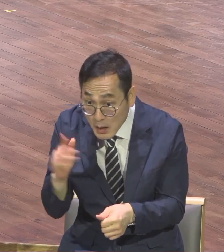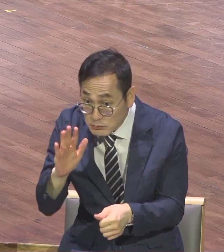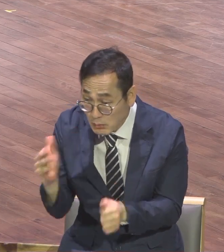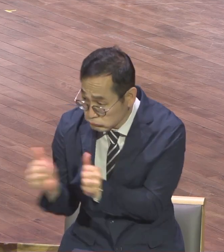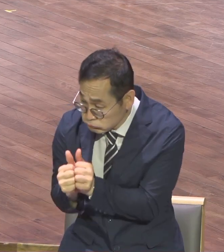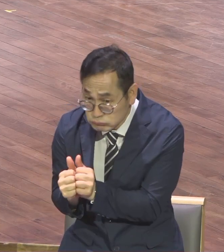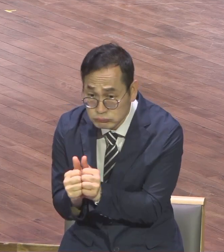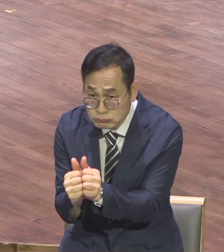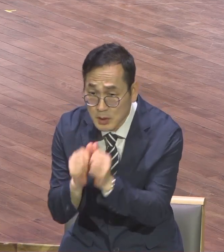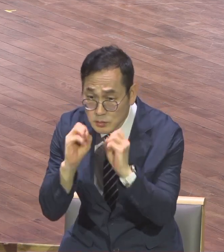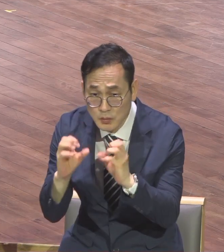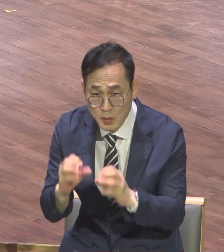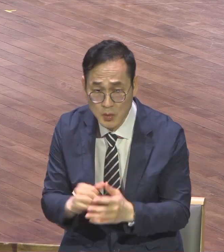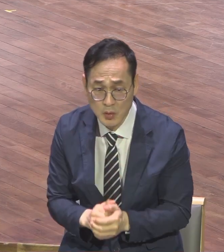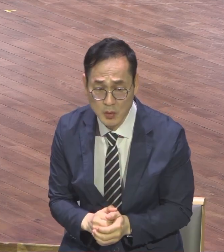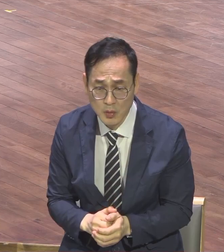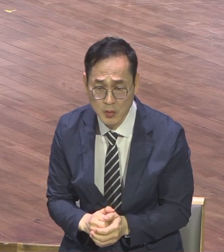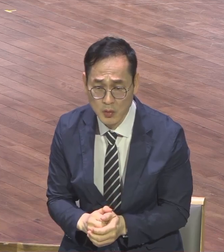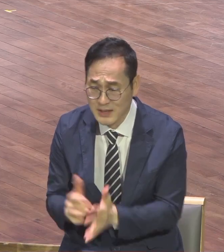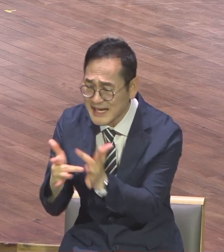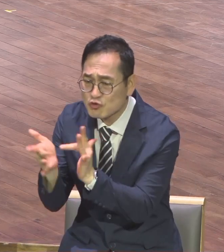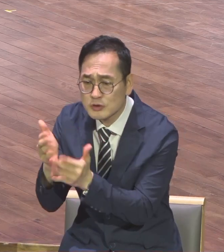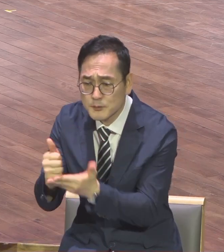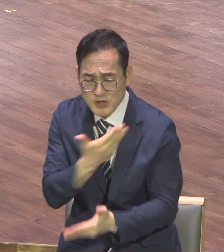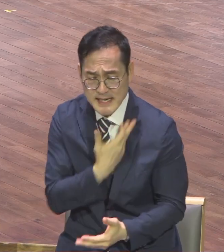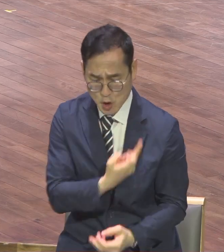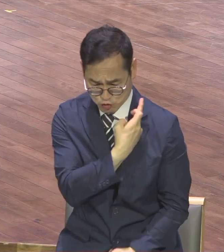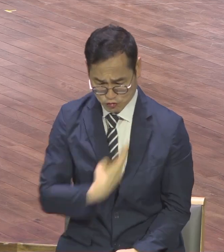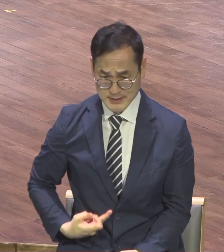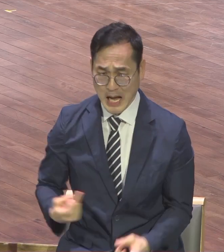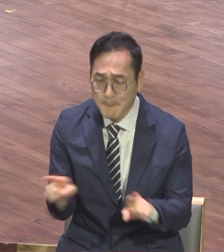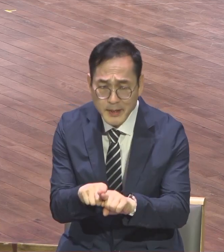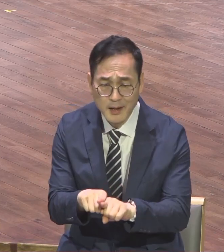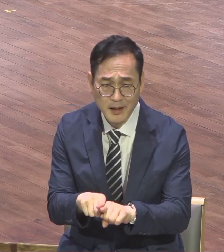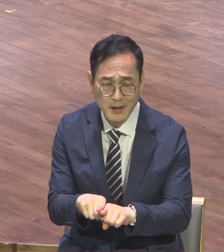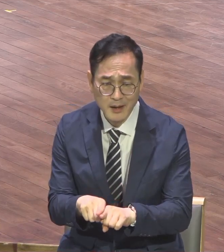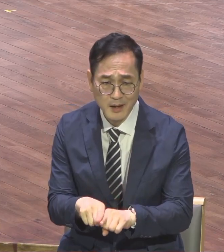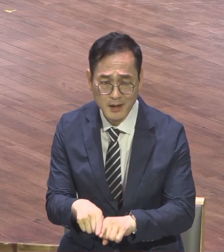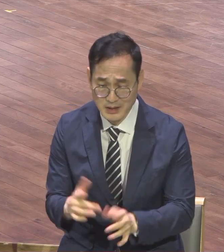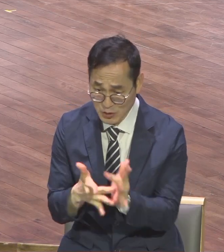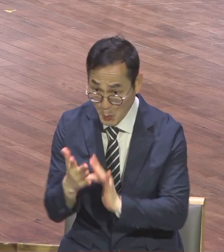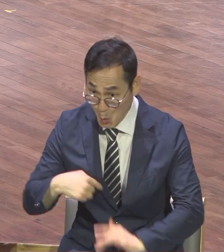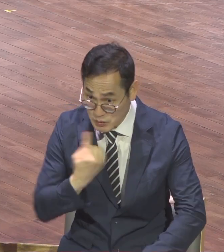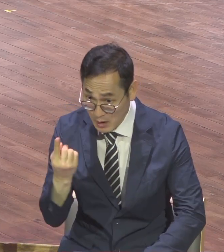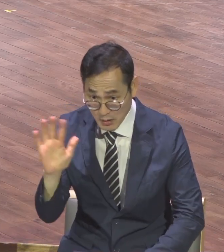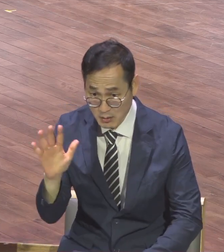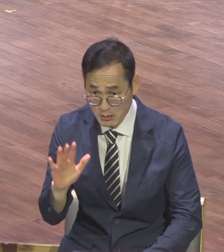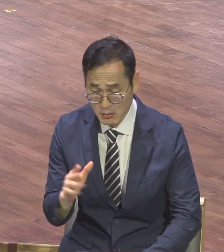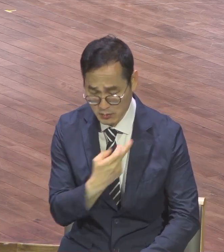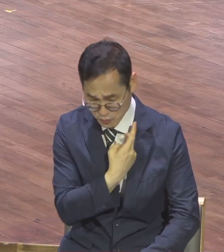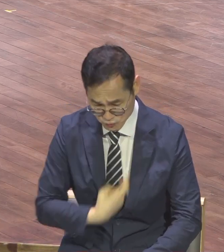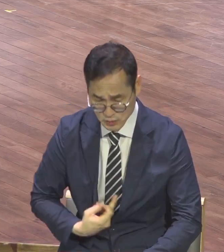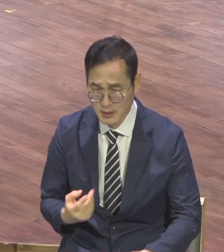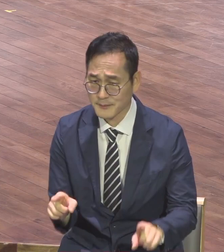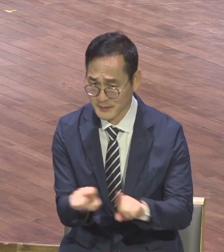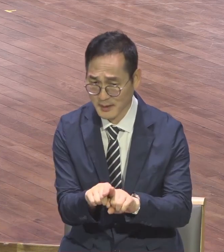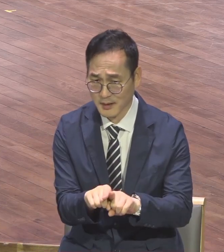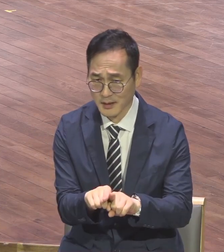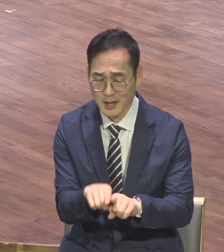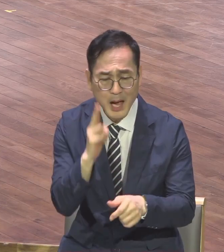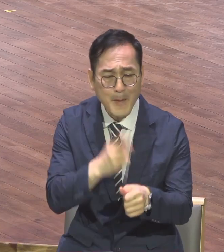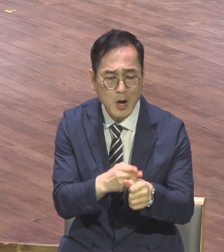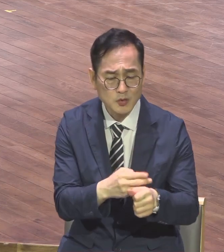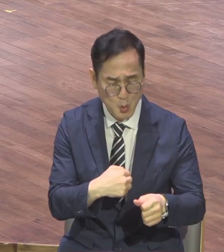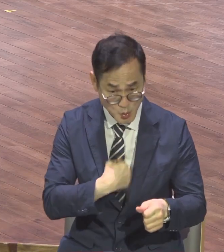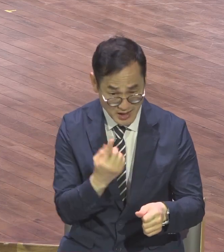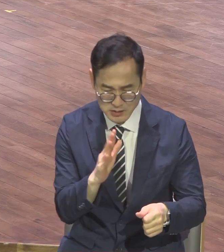했는데 바울이 늘 함께 현장 망대를 함께 세워왔어요. 3.1조 그렇습니다. 같이, 우리 같이. 각